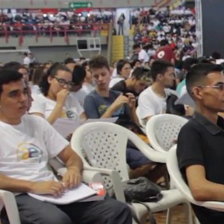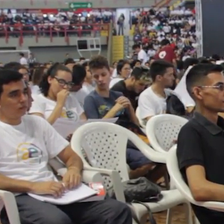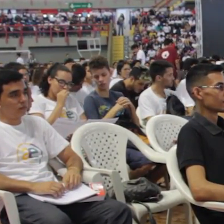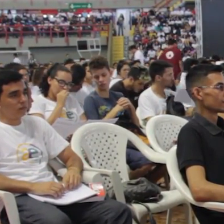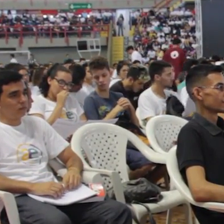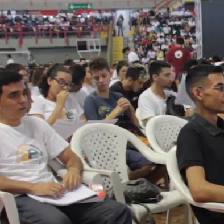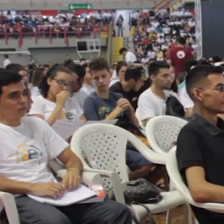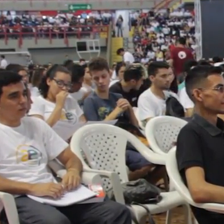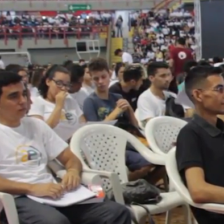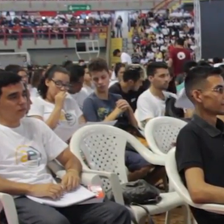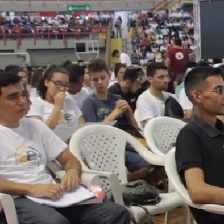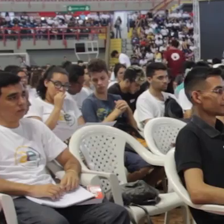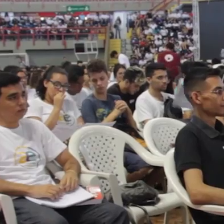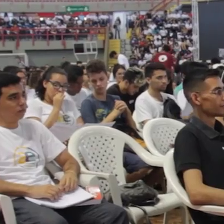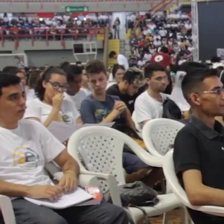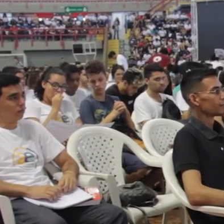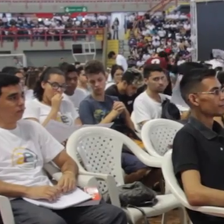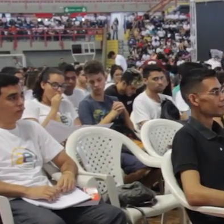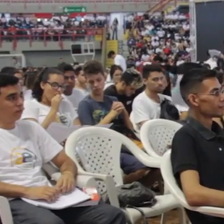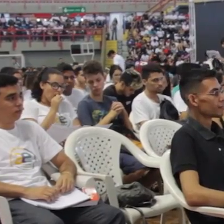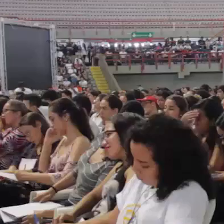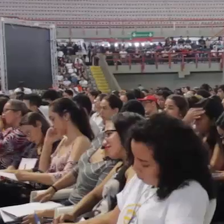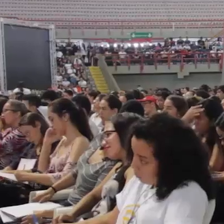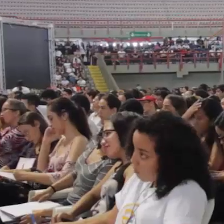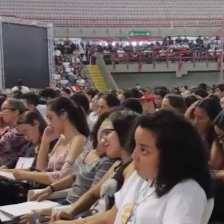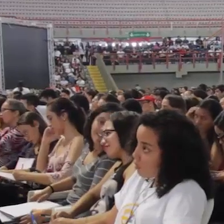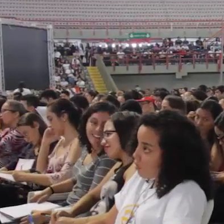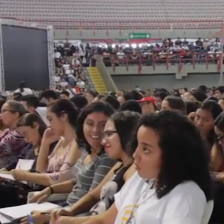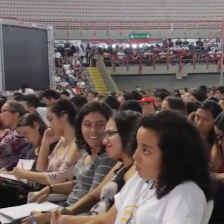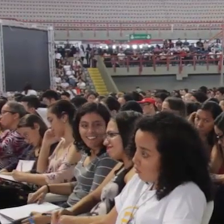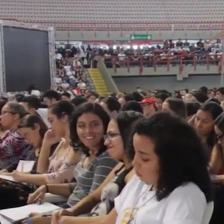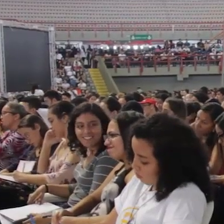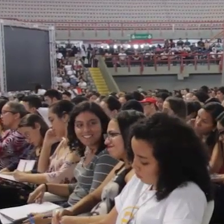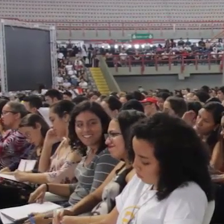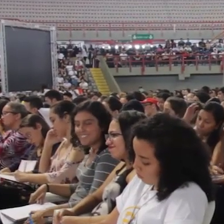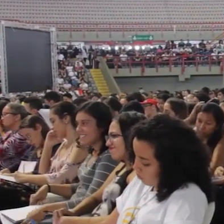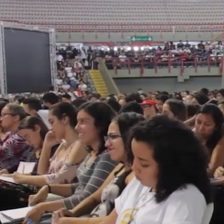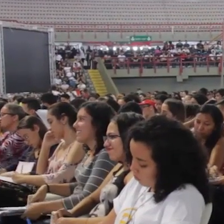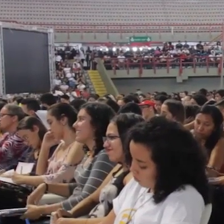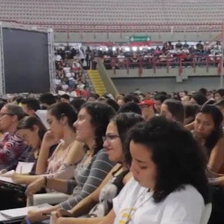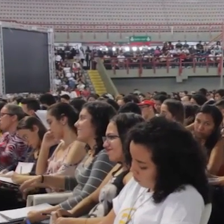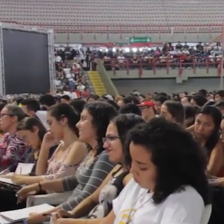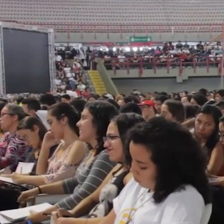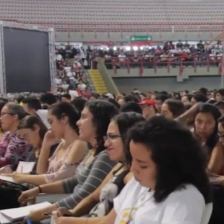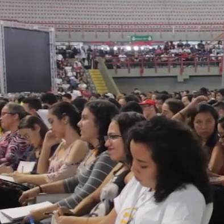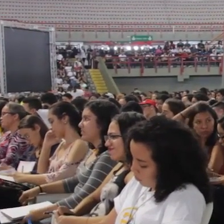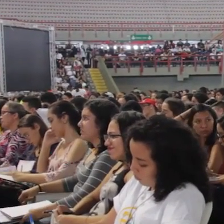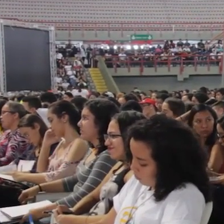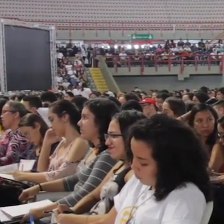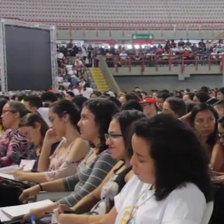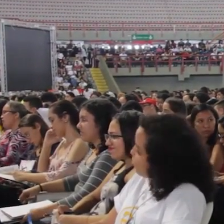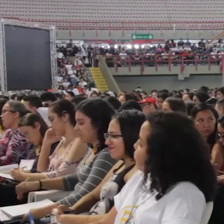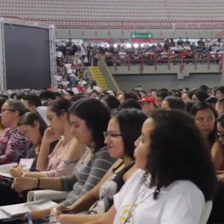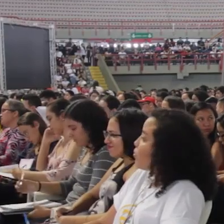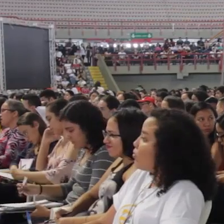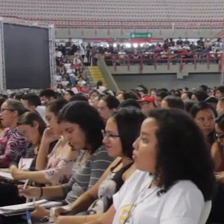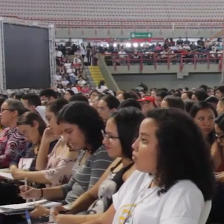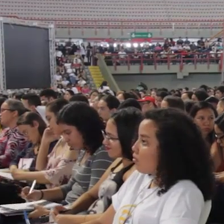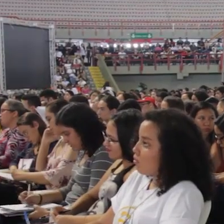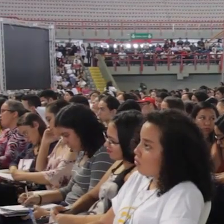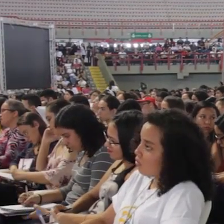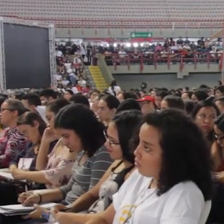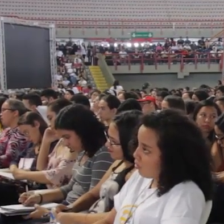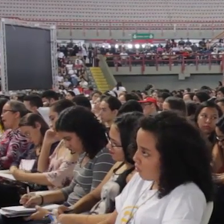Ok, vamos lá. Parabéns. Então vamos lá. A primeira informação que tem aí então é sobre